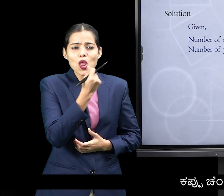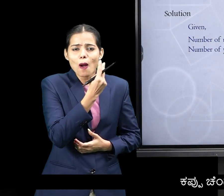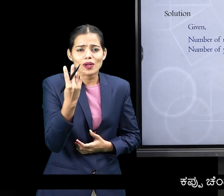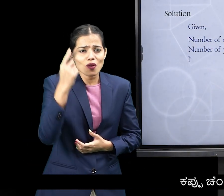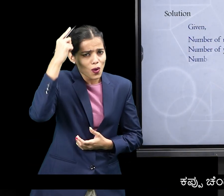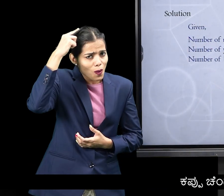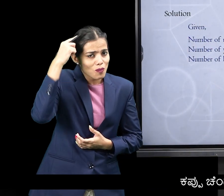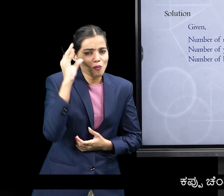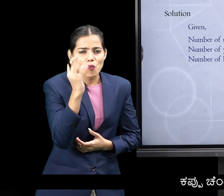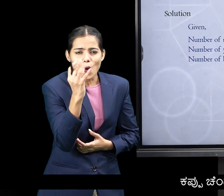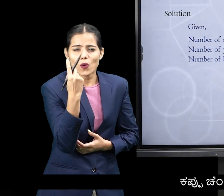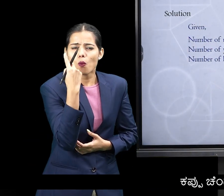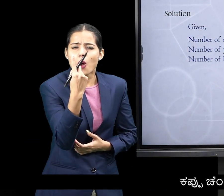ಕಪ್ಪು ಚೆಂಡುಗಳ ಸಂಖ್ಯೆ 1,